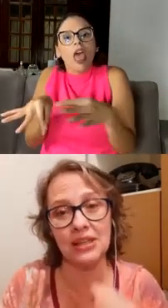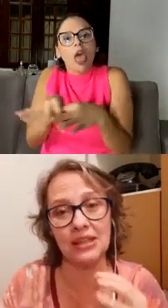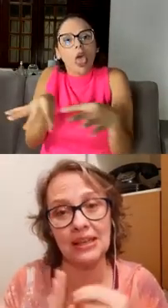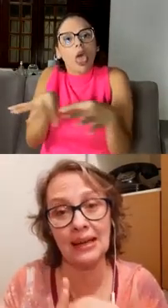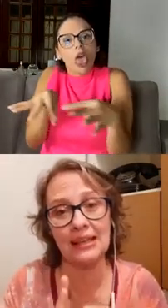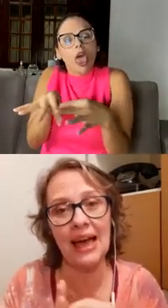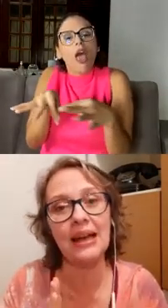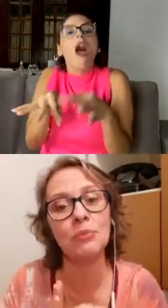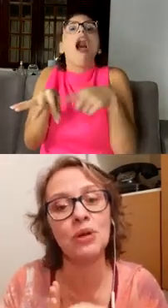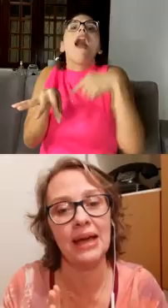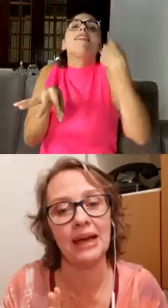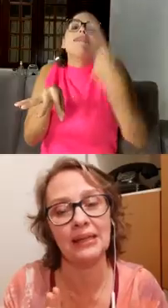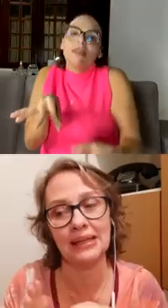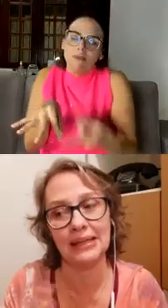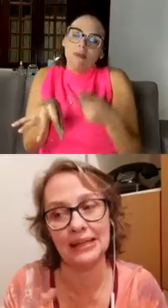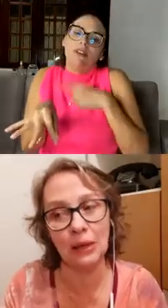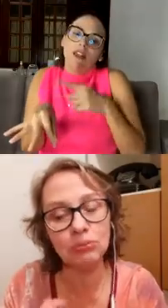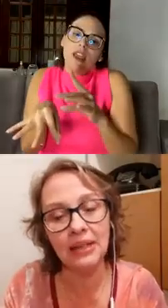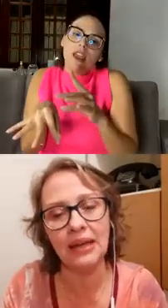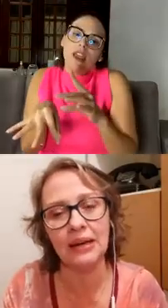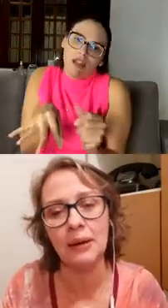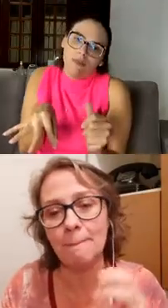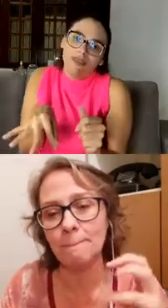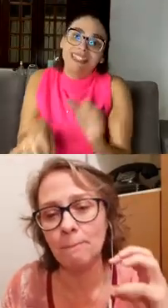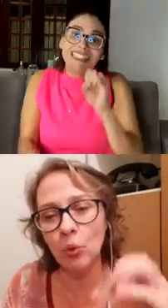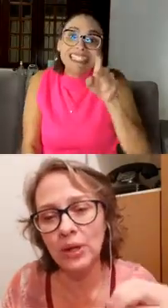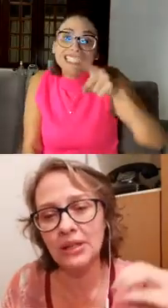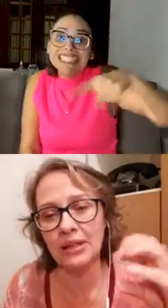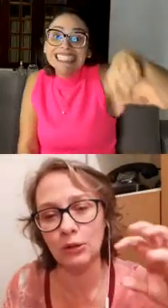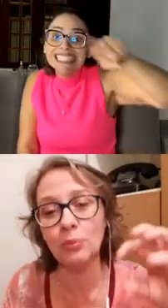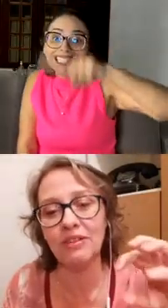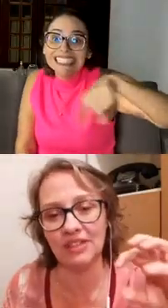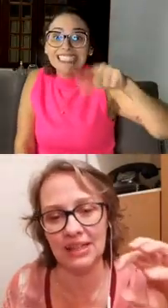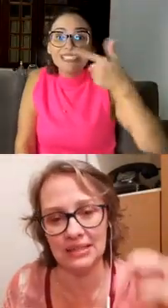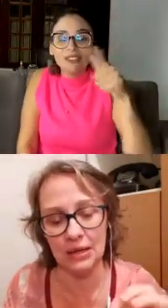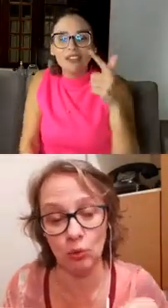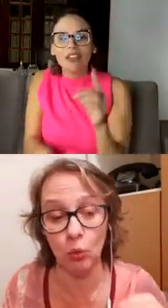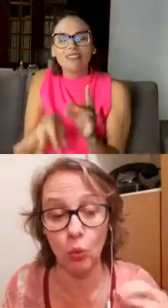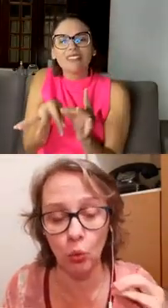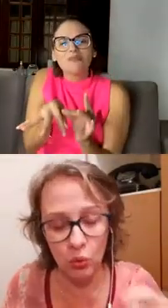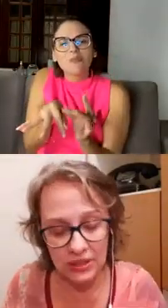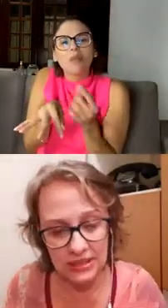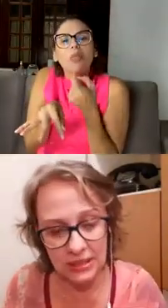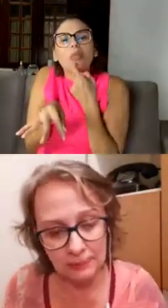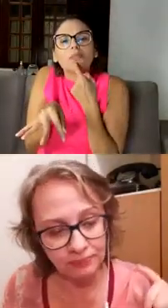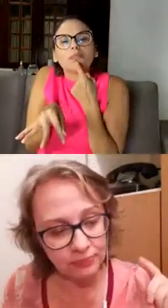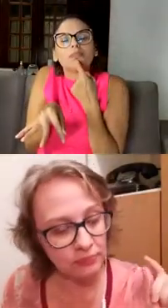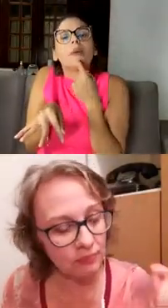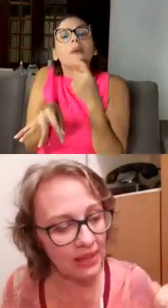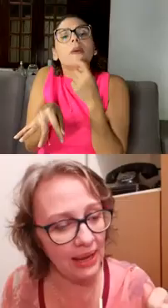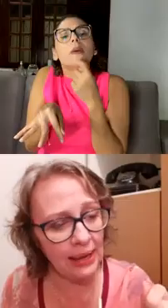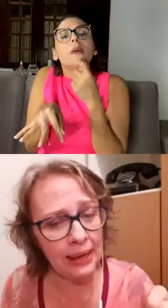importante que aquela mulher que não tenha muita lubrificação use